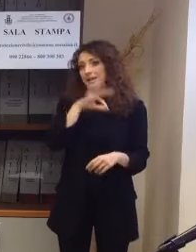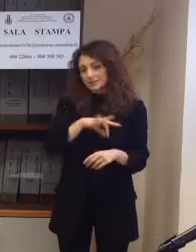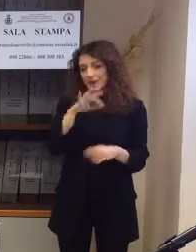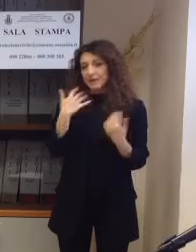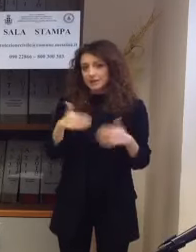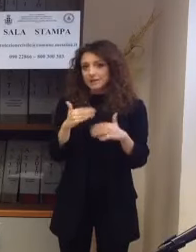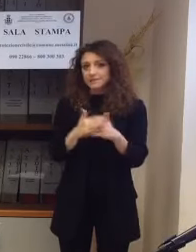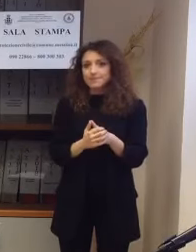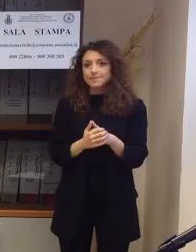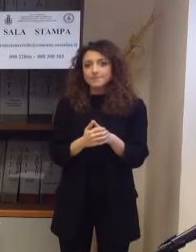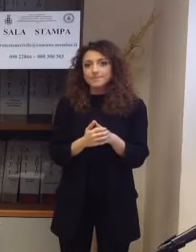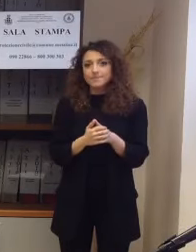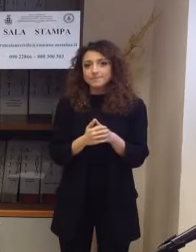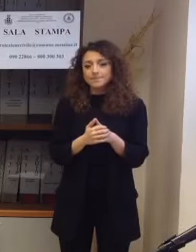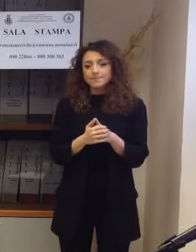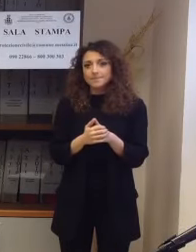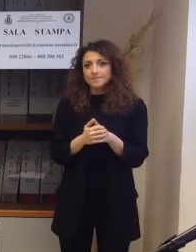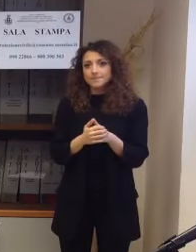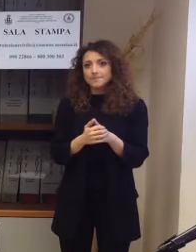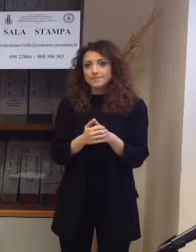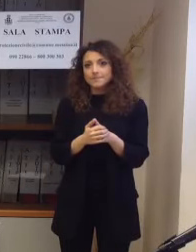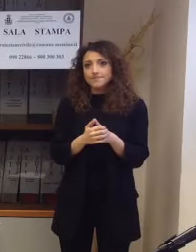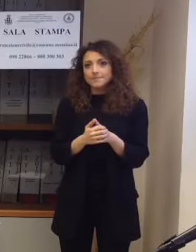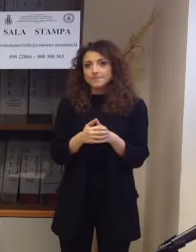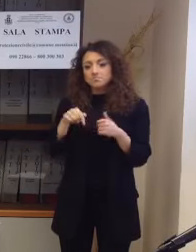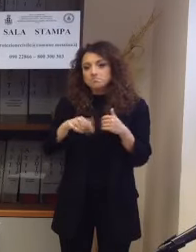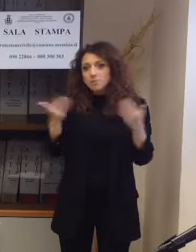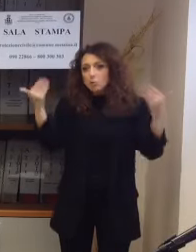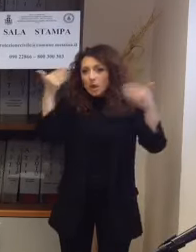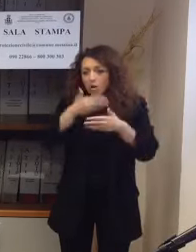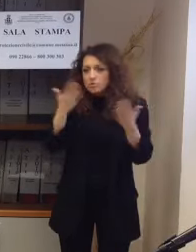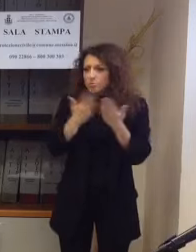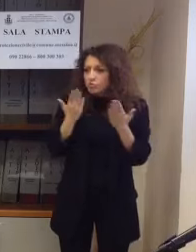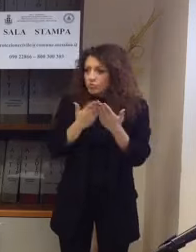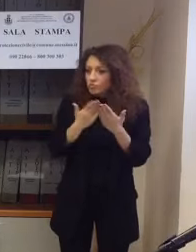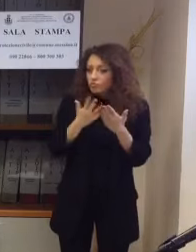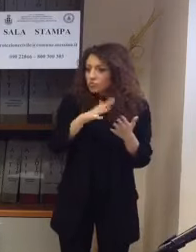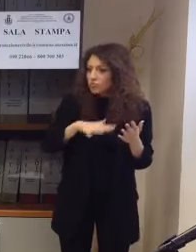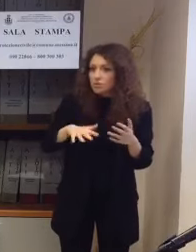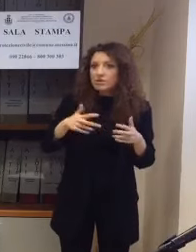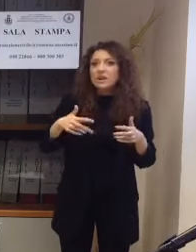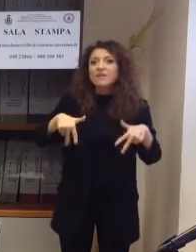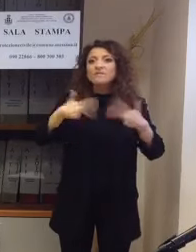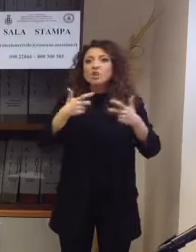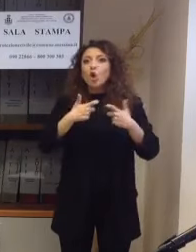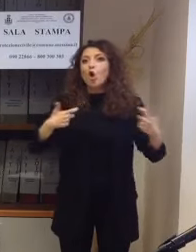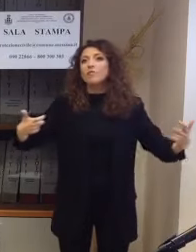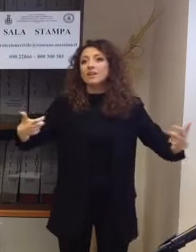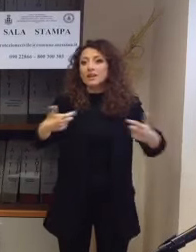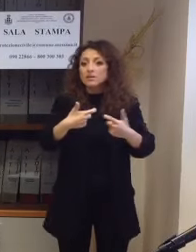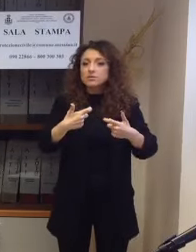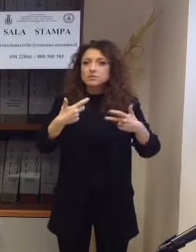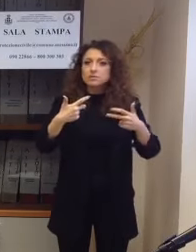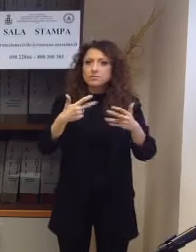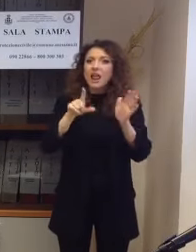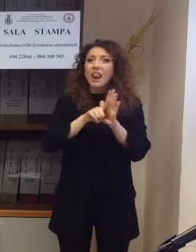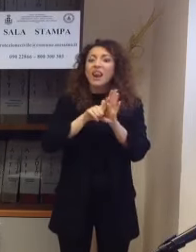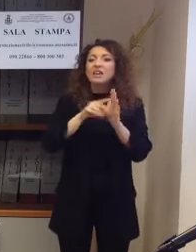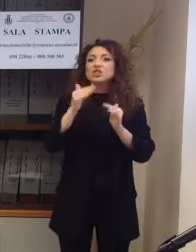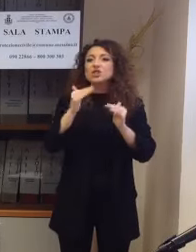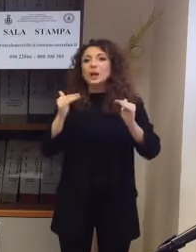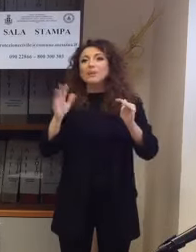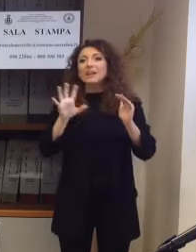sono anche le risultanze degli studi di stanotte che abbiamo fatto in videoconferenza per quanto riguarda la legge di